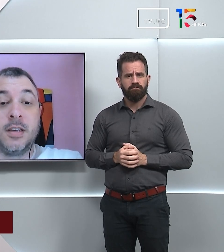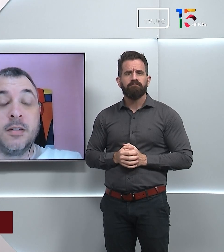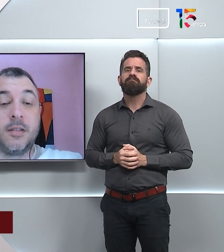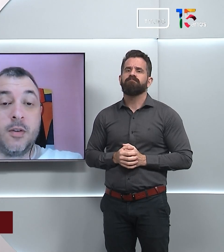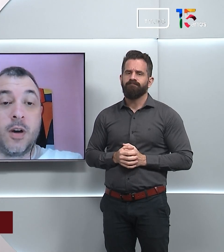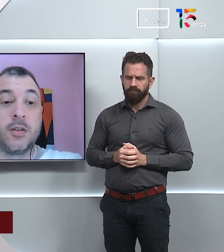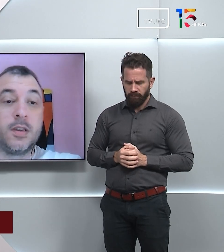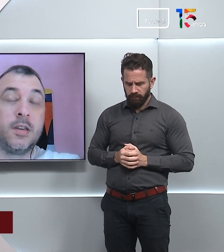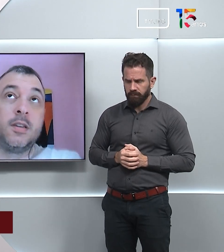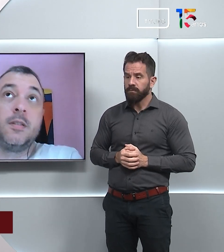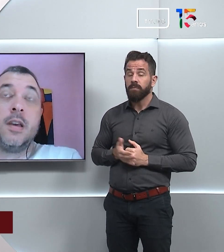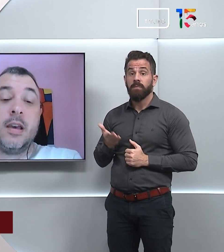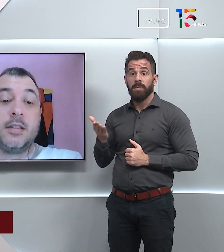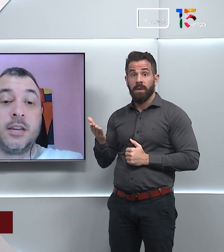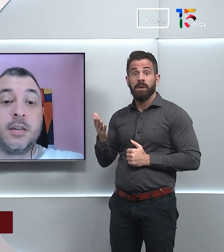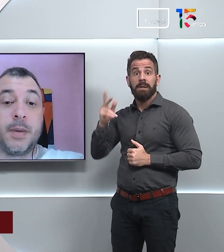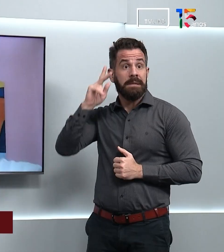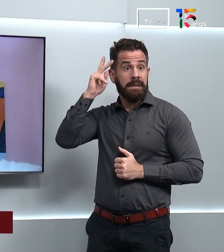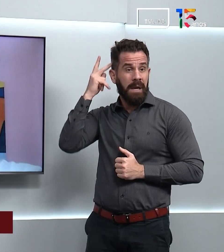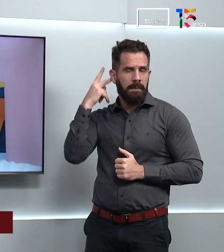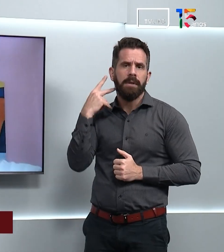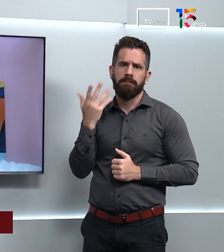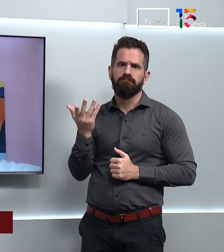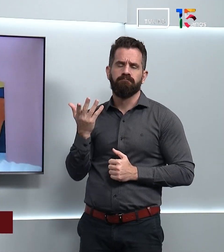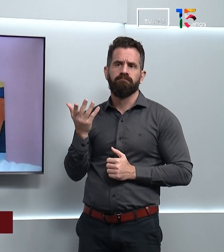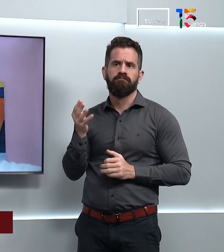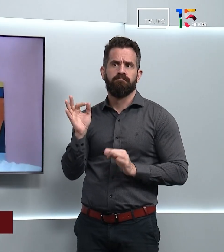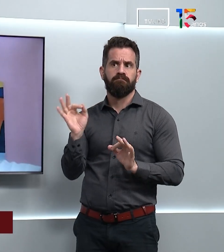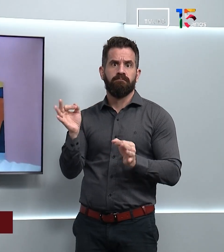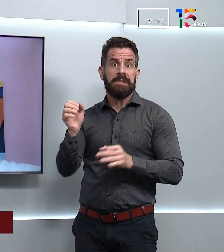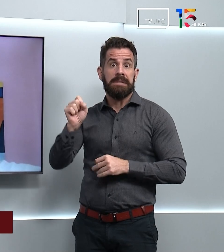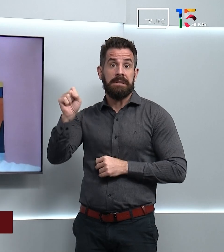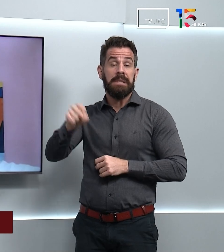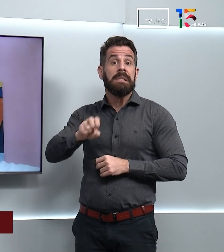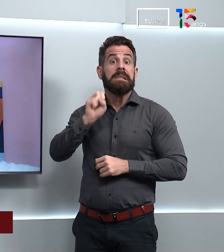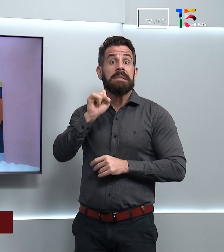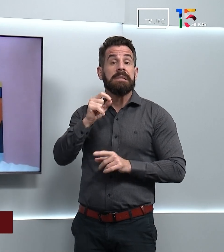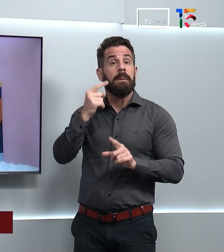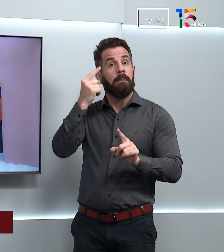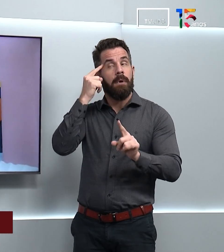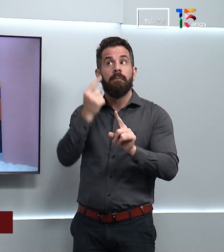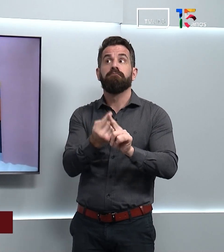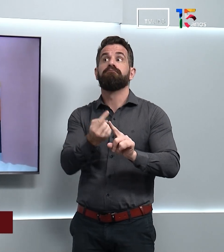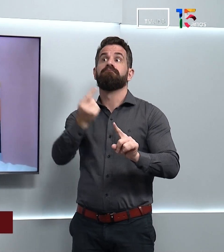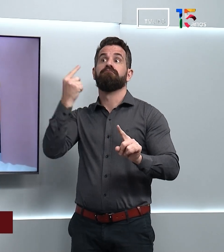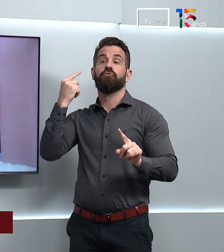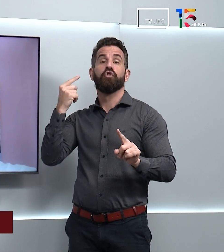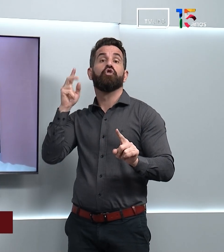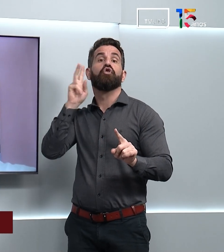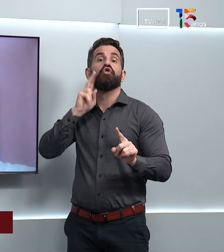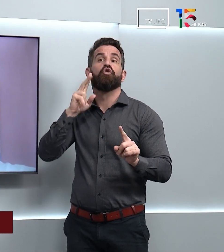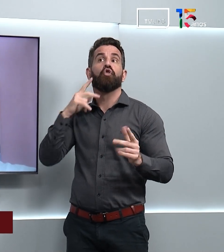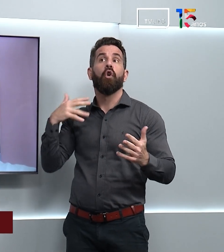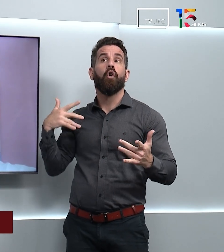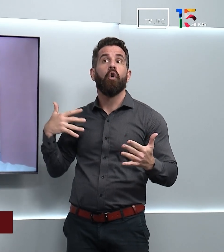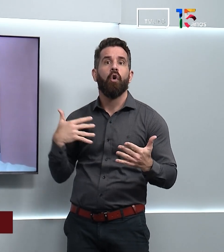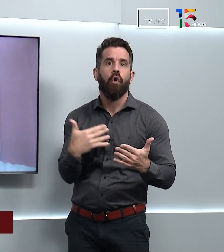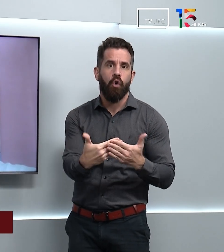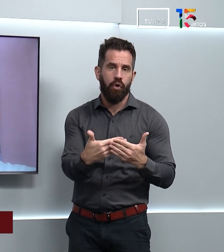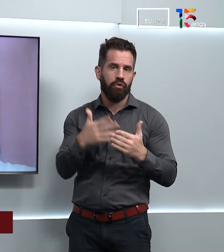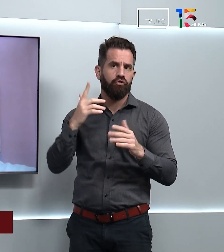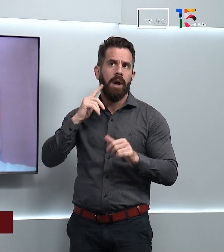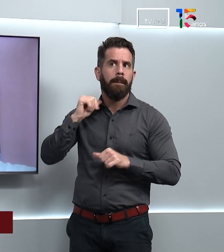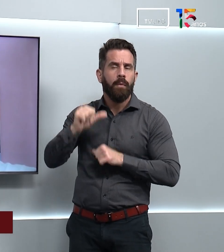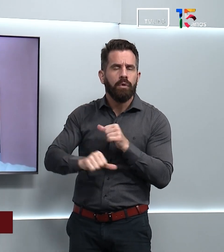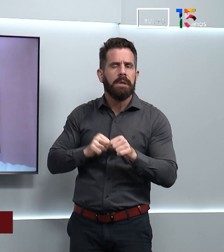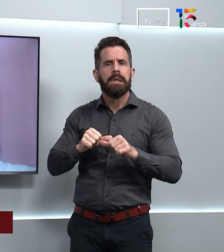Camila, sim, eu acho que se a gente pensar nessa perspectiva histórica aí, e sobretudo sobre essa mudança e